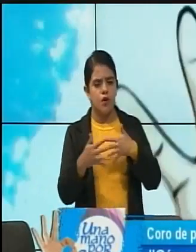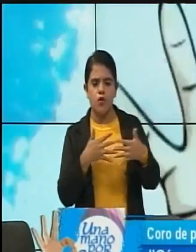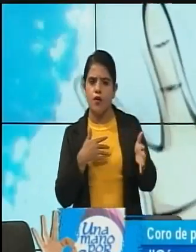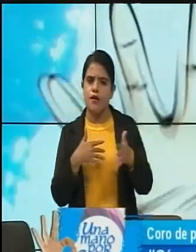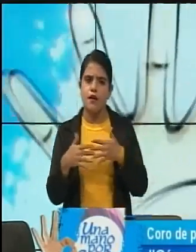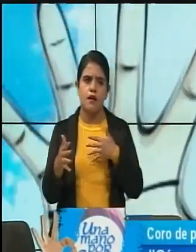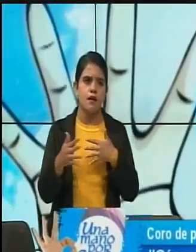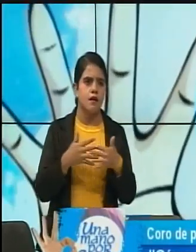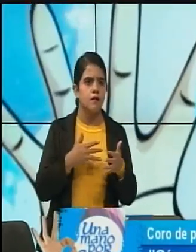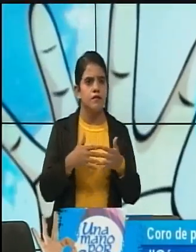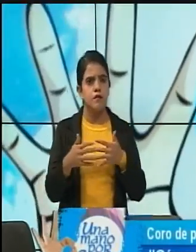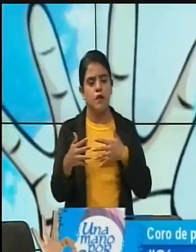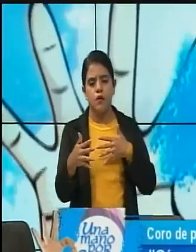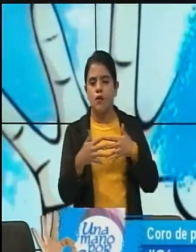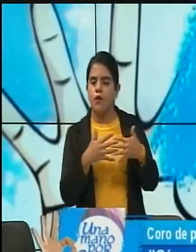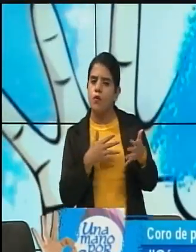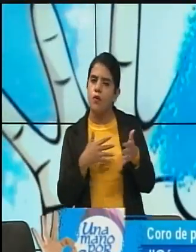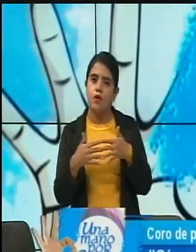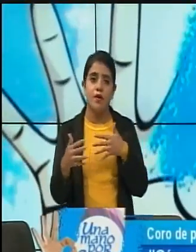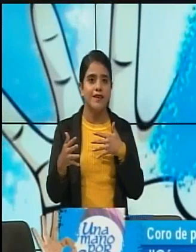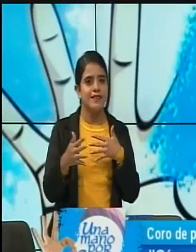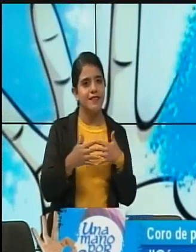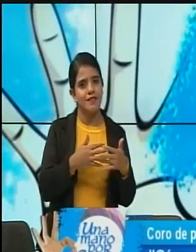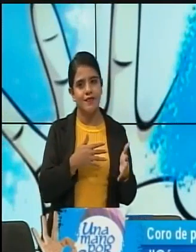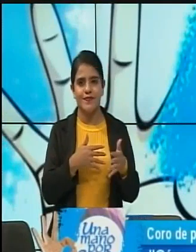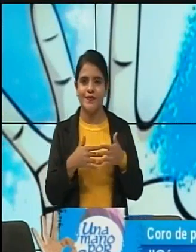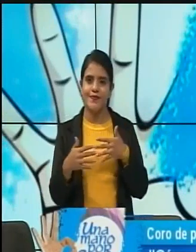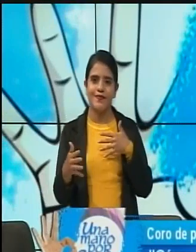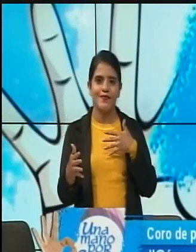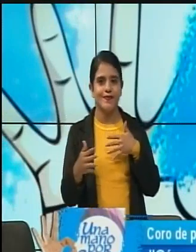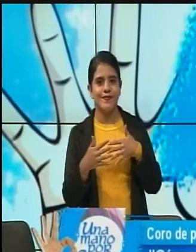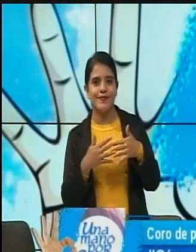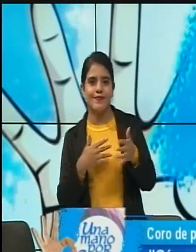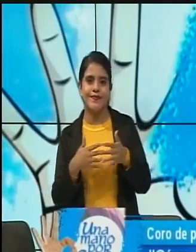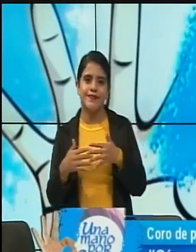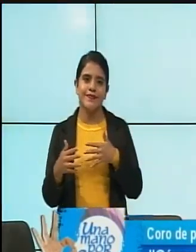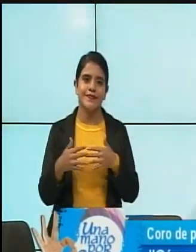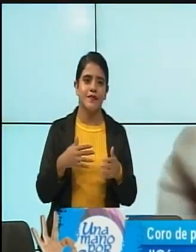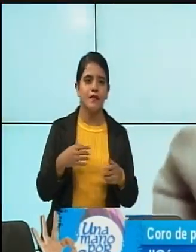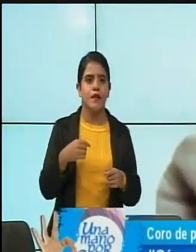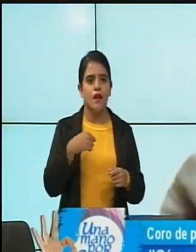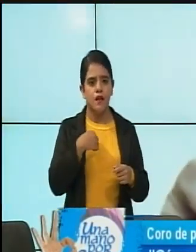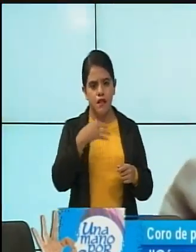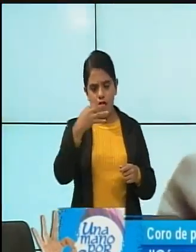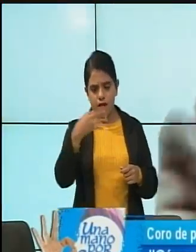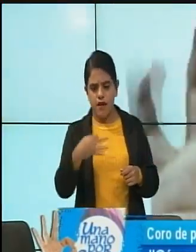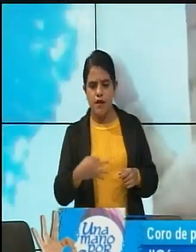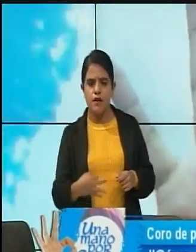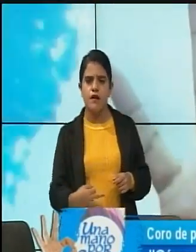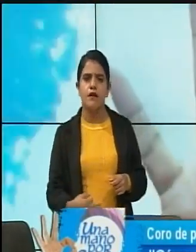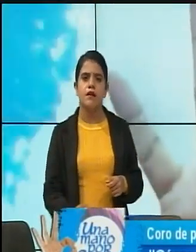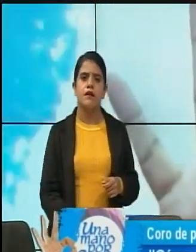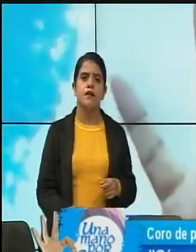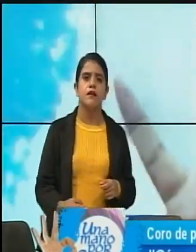que destruya en tu alma la verdad.